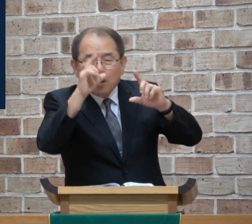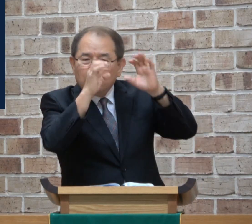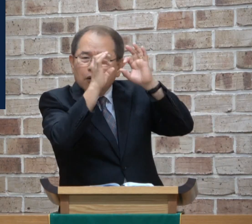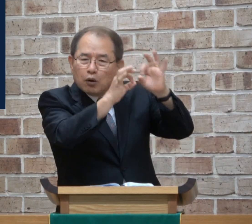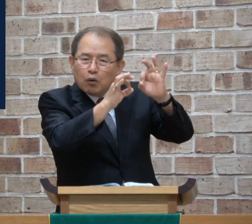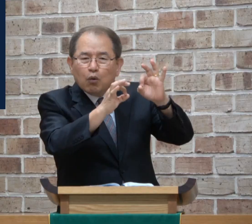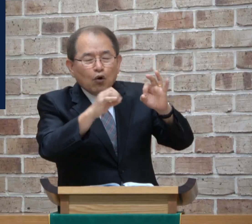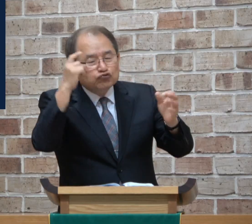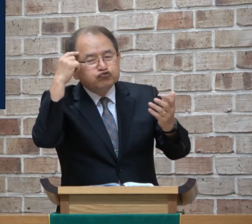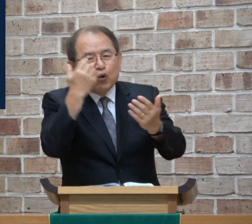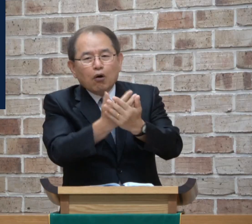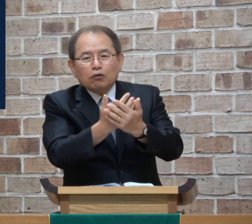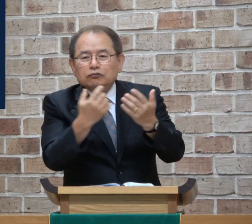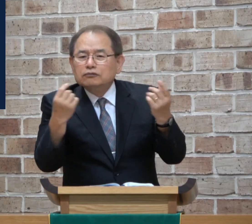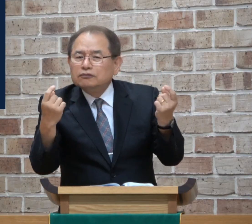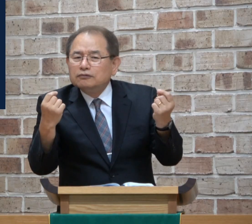여러분 우리 그 모습을 보십시오.